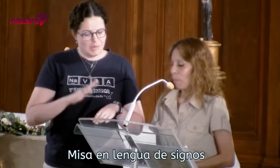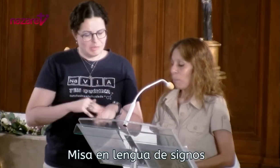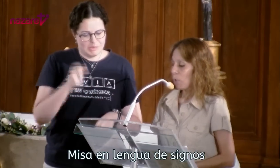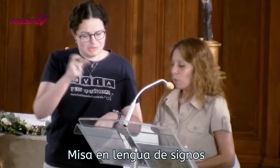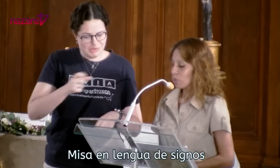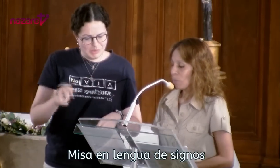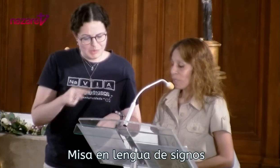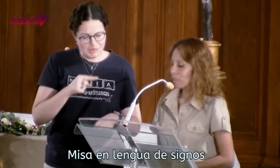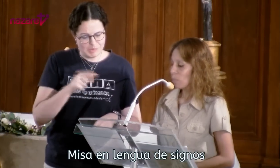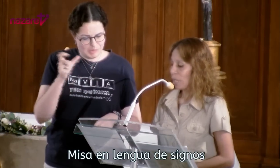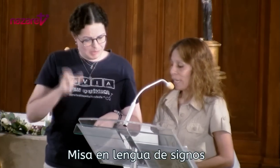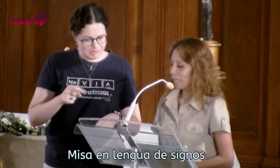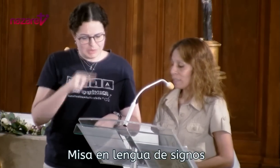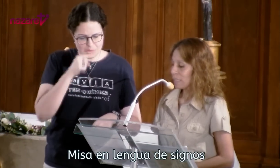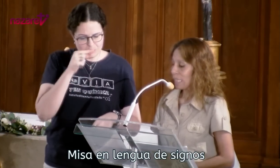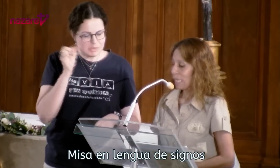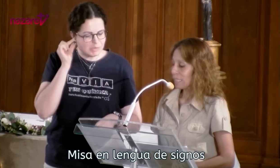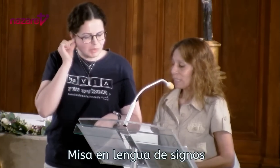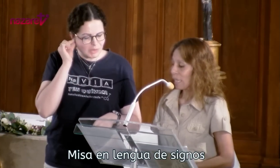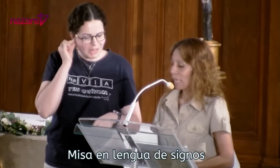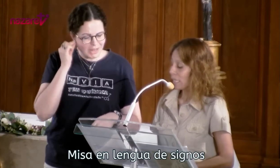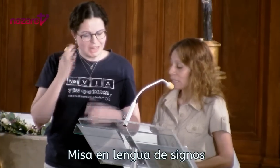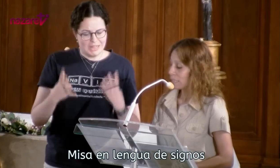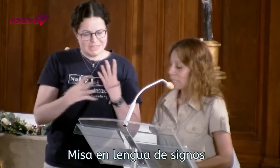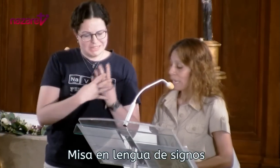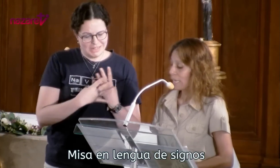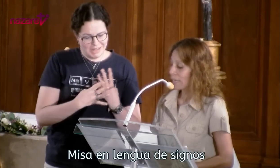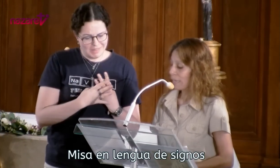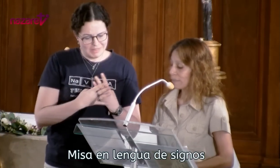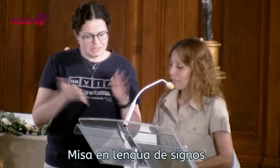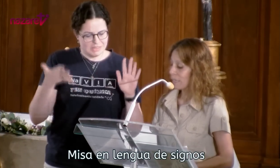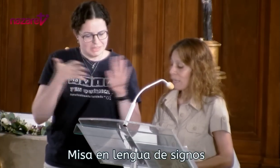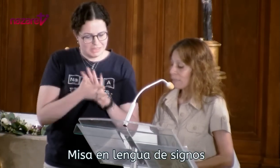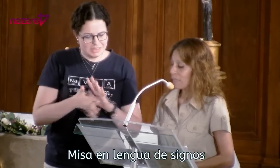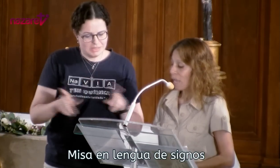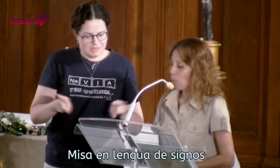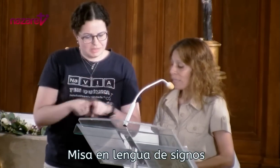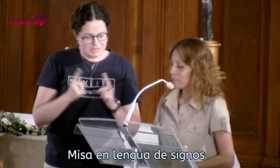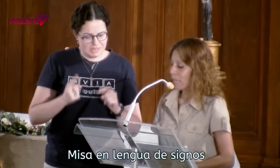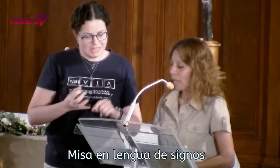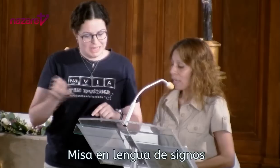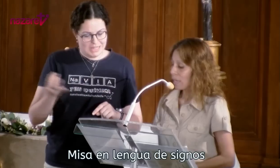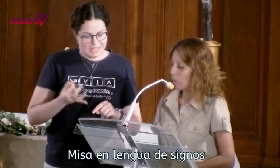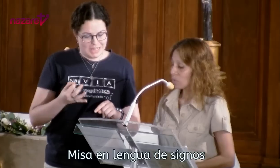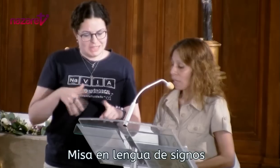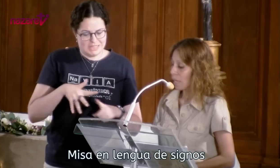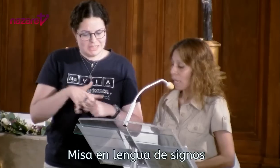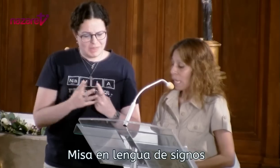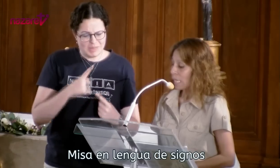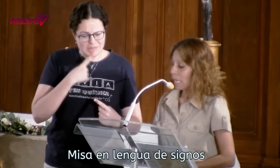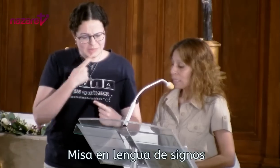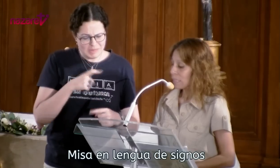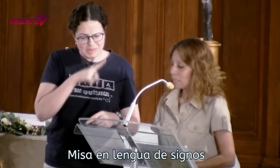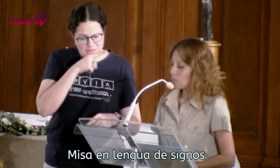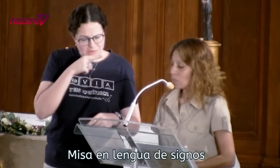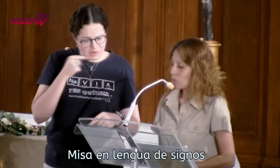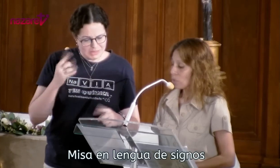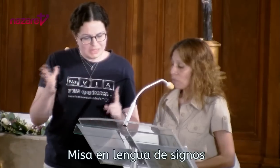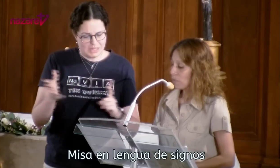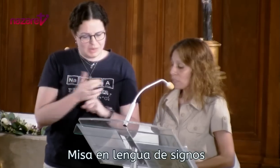Por los hombres y mujeres que están en la cárcel, sea cual sea la causa, que en esta situación difícil